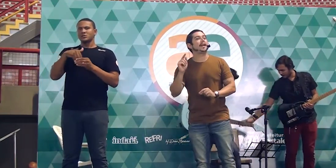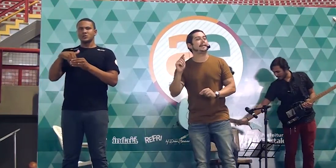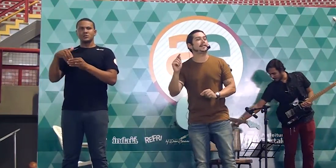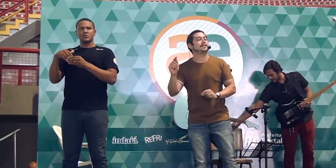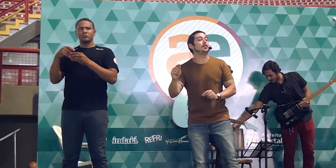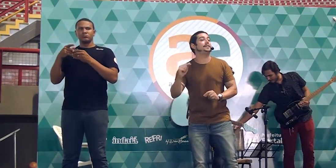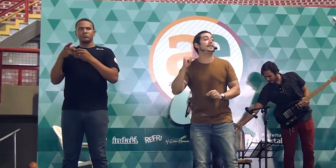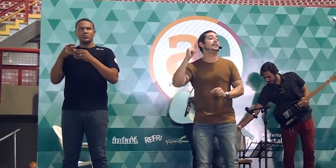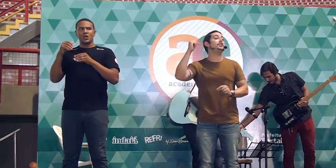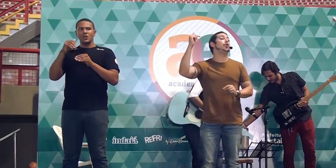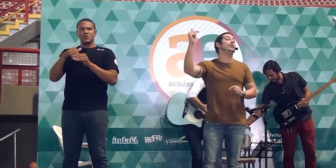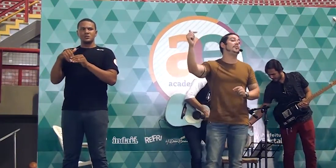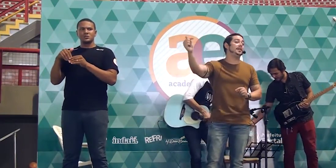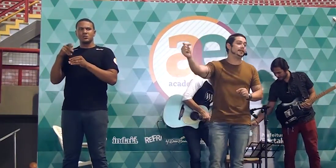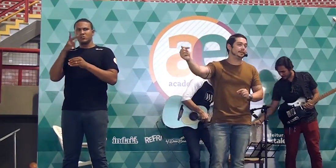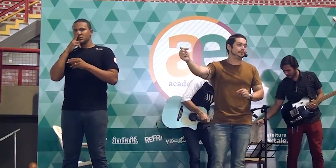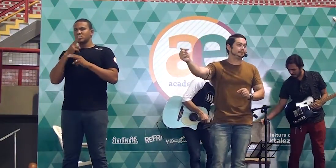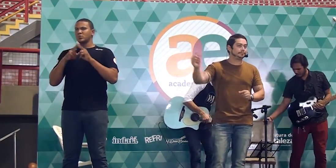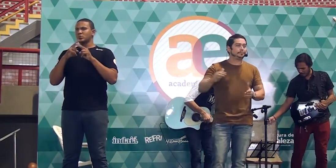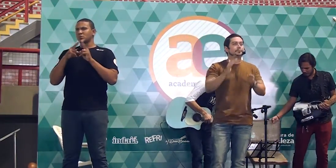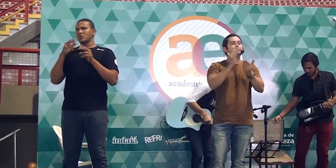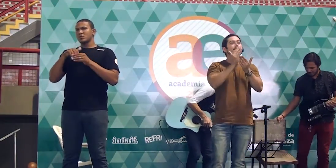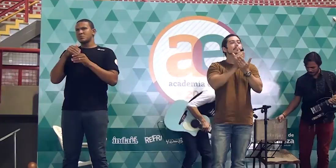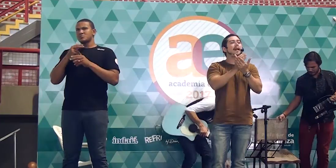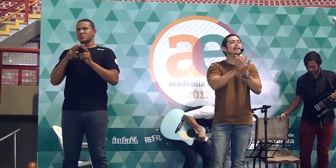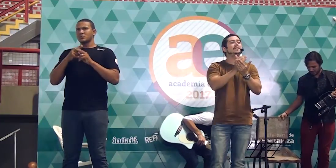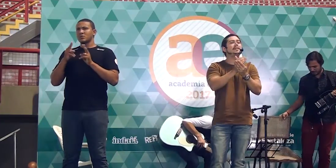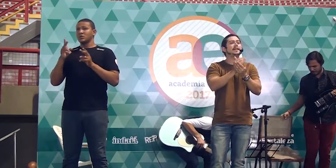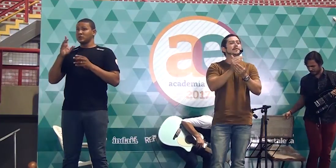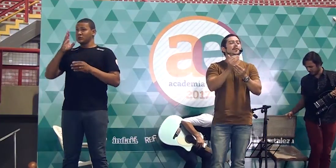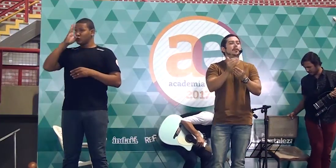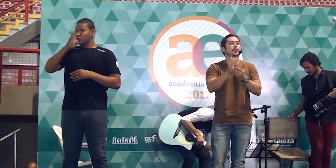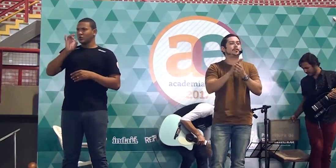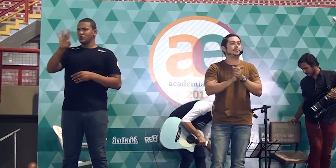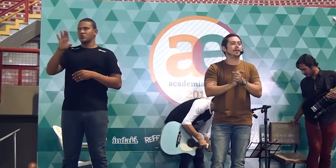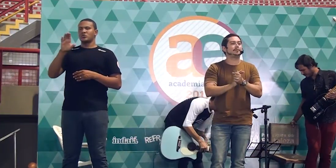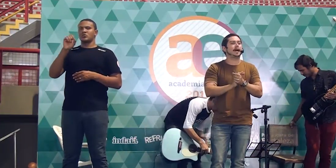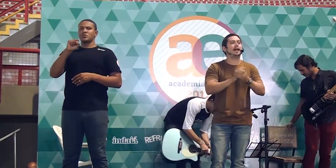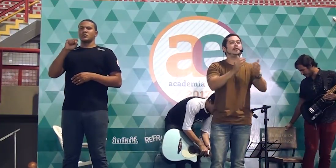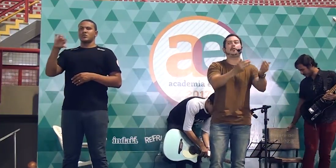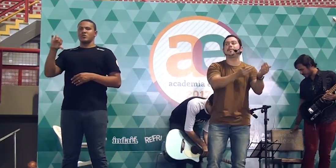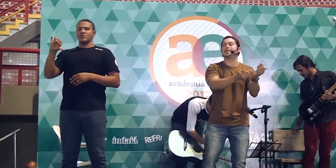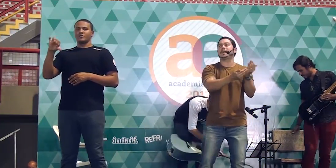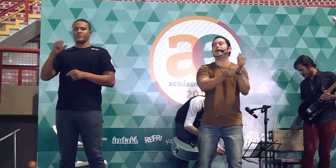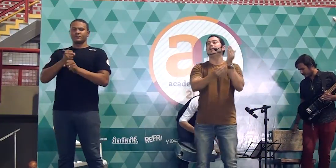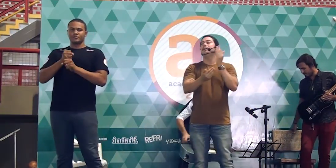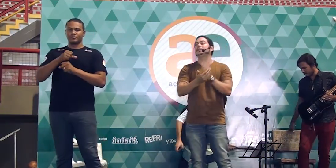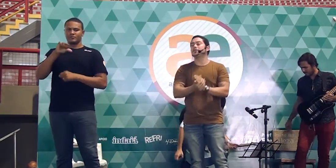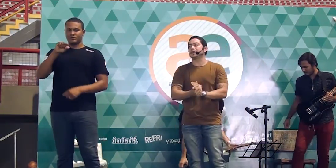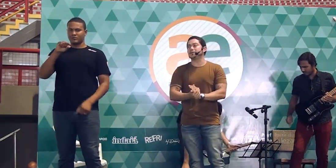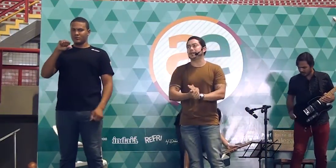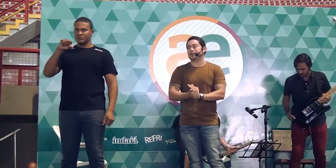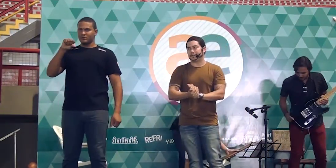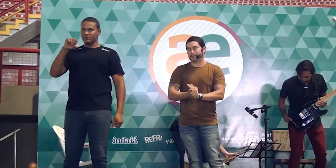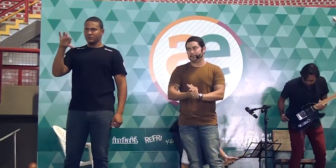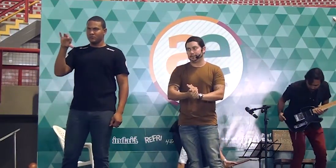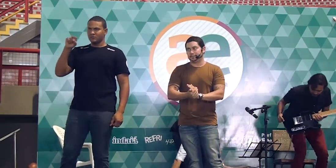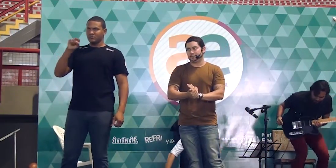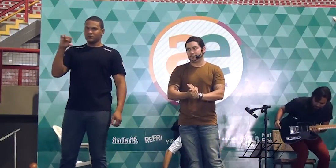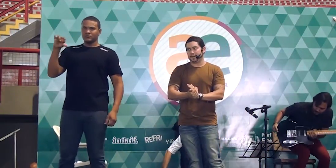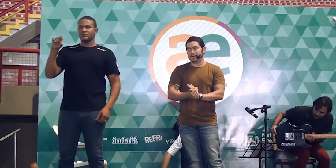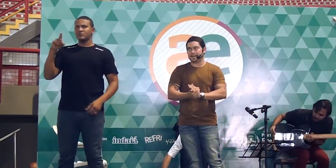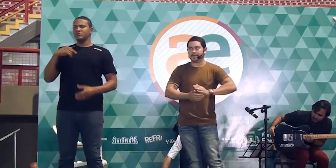eleições diretas em 89. Para entender esse final do regime militar, eu vou começar dos anos